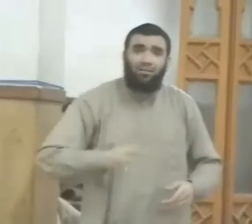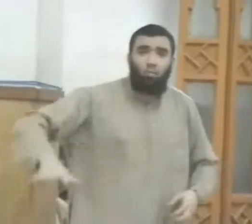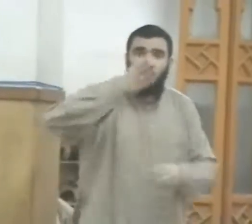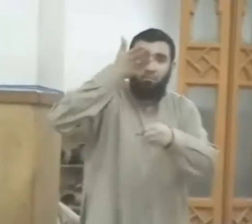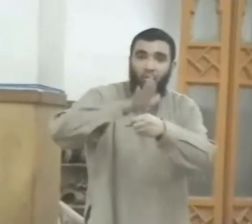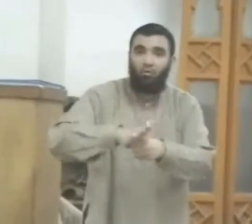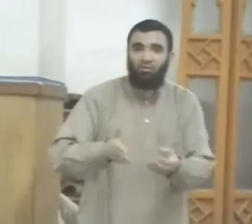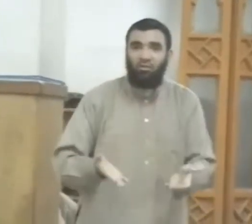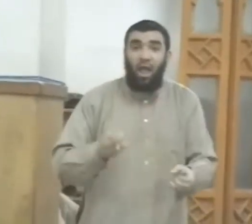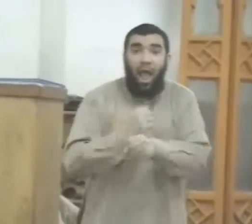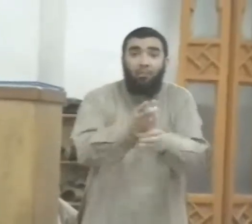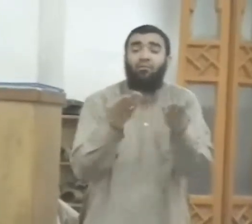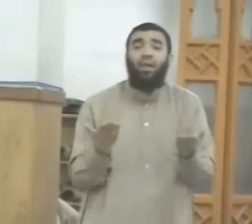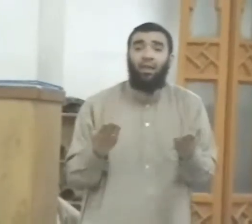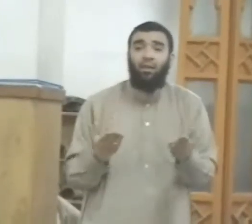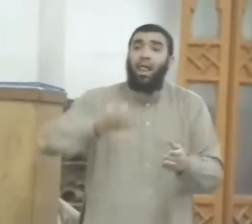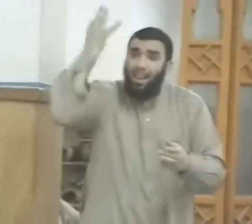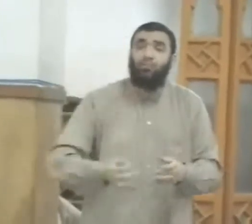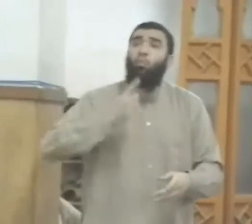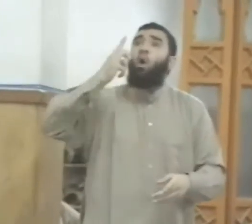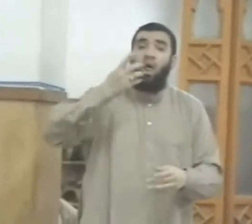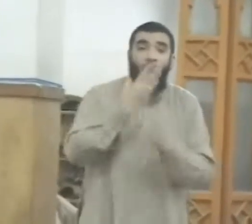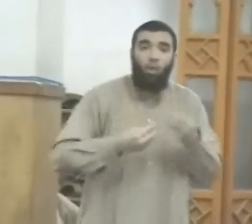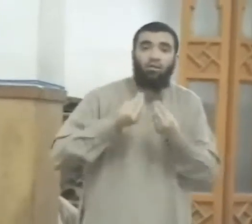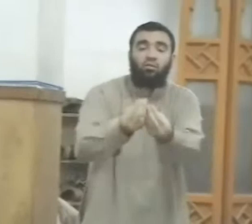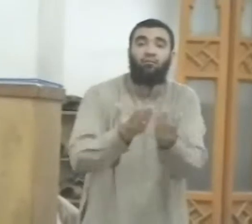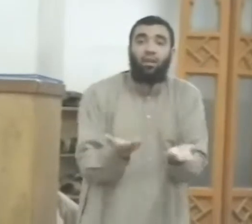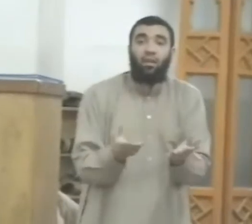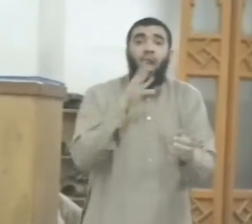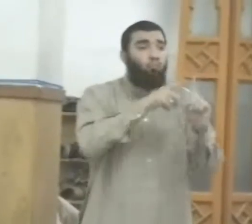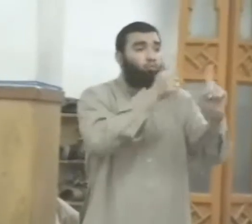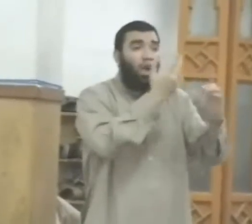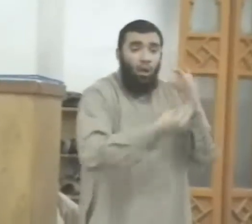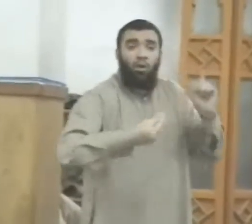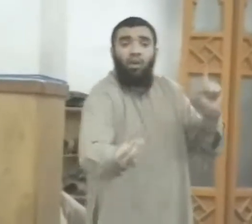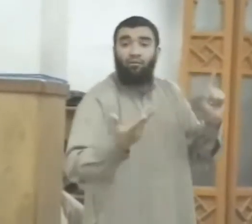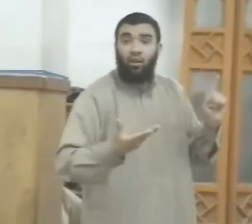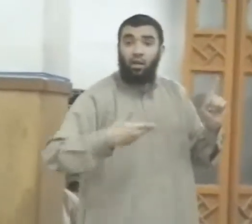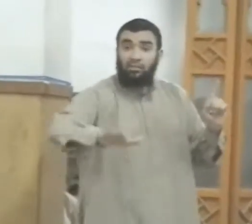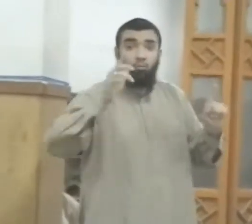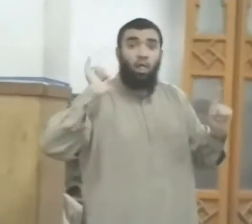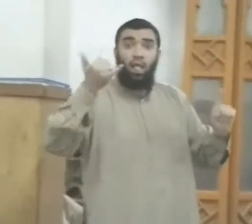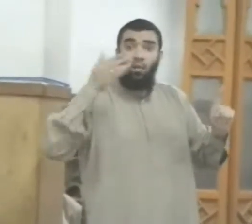فماذا أنتم لأولادكم تاركون؟ أتتركونهم لأهوائهم وشهواتهم؟